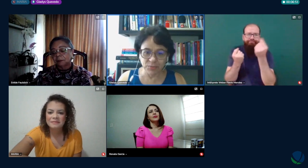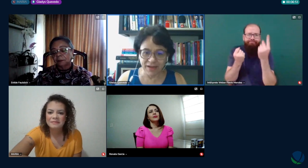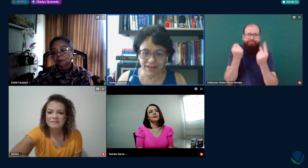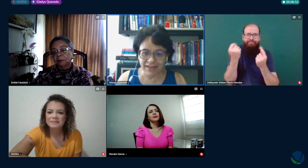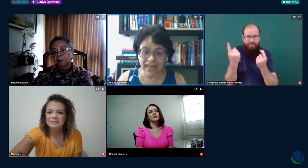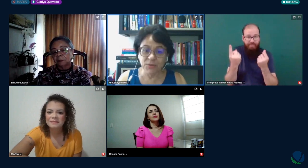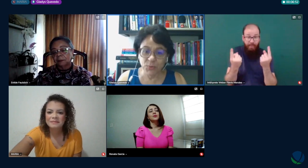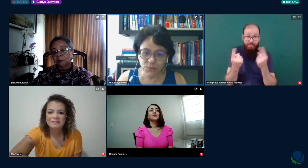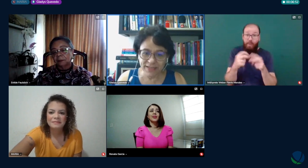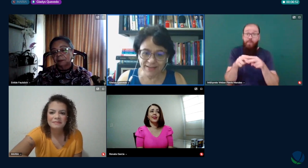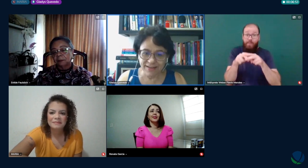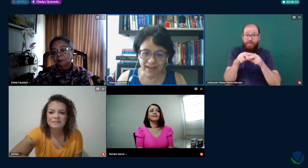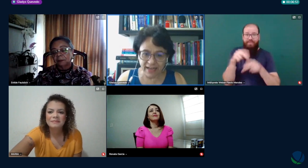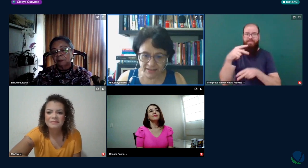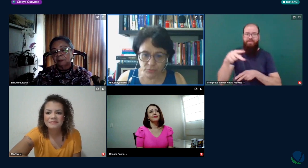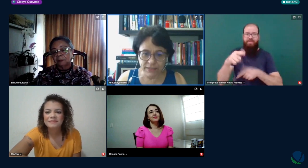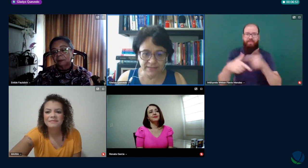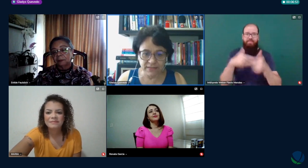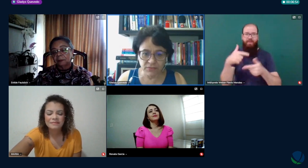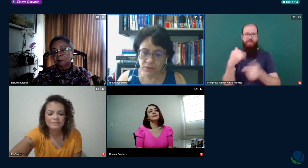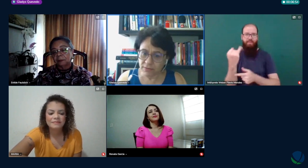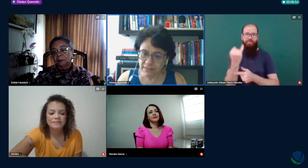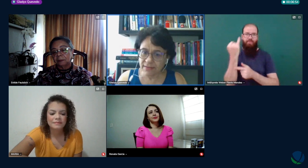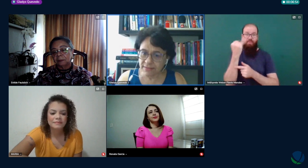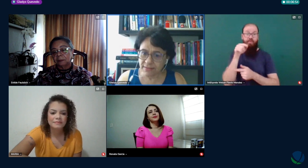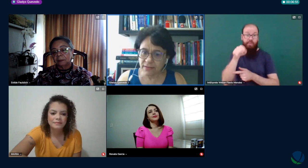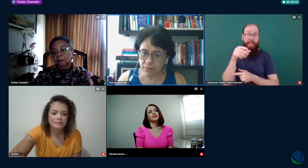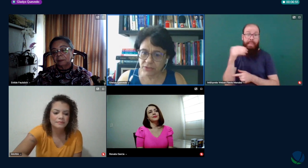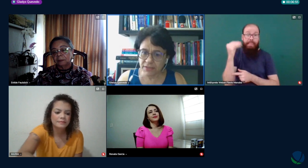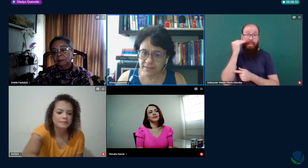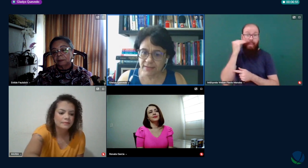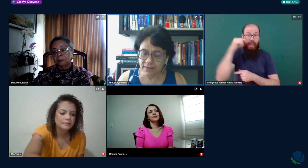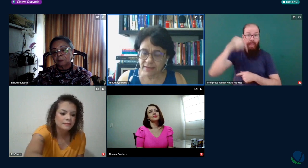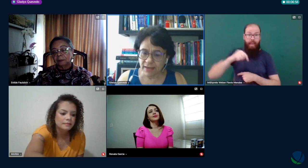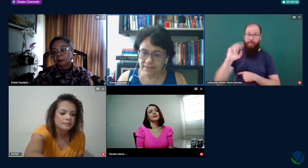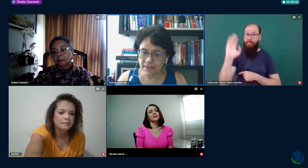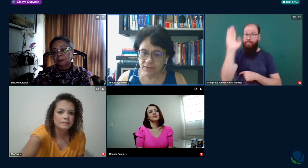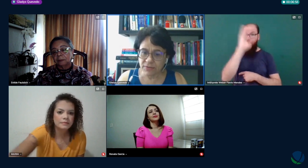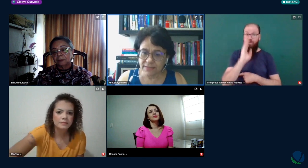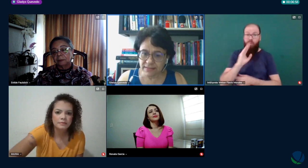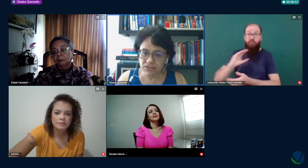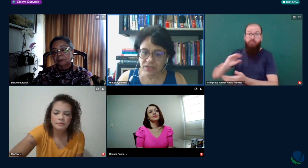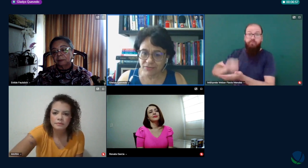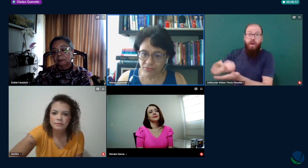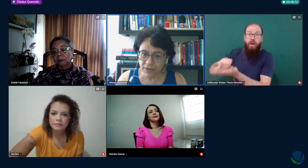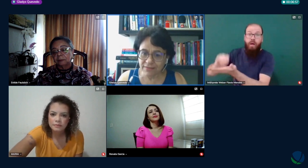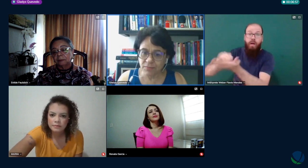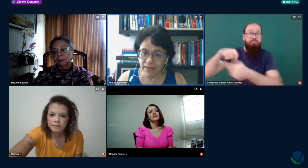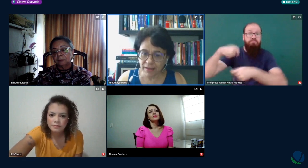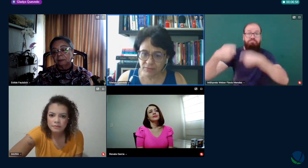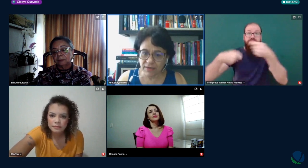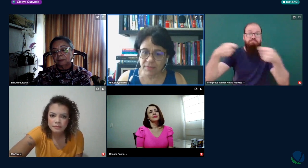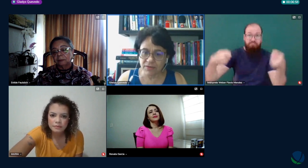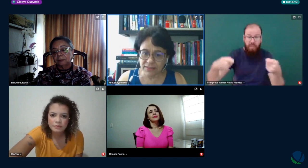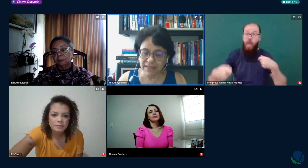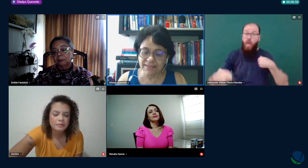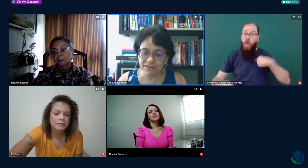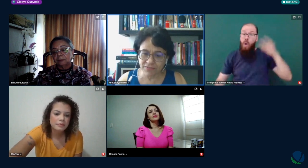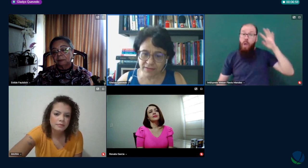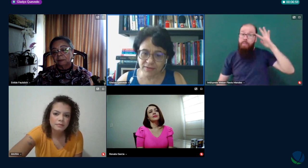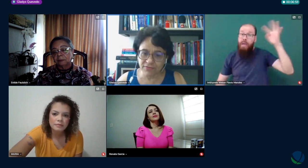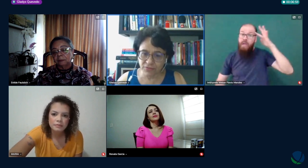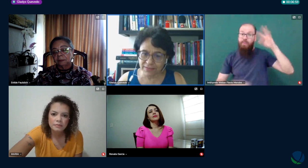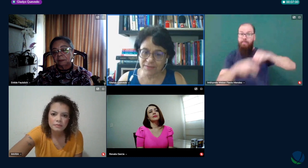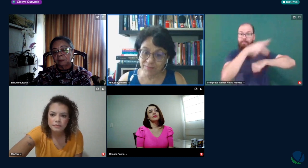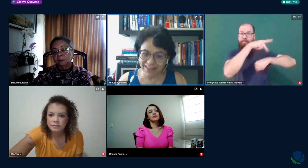preencher uma lacuna aqui no Brasil e, com certeza, eu acho que essa, essa lacuna existe lá fora também, é um trabalho que tem que